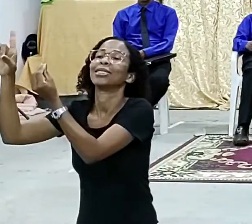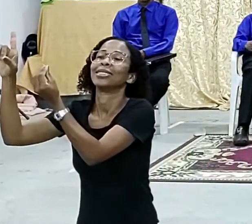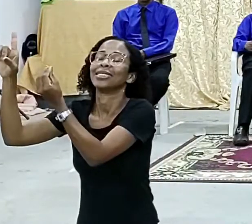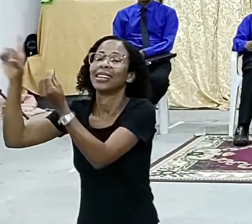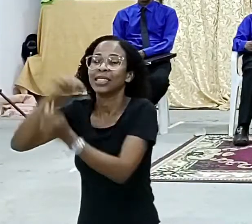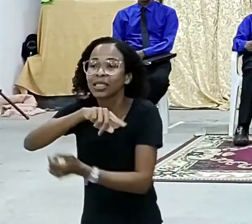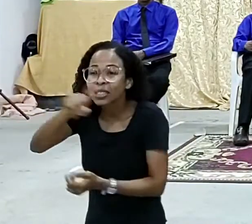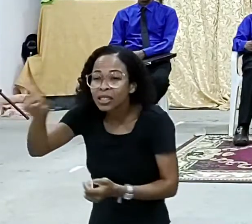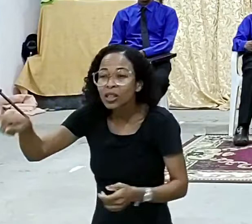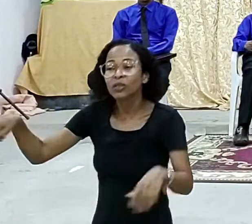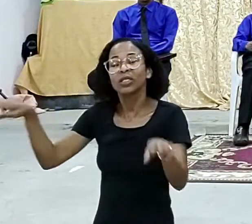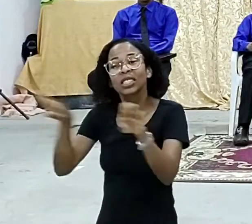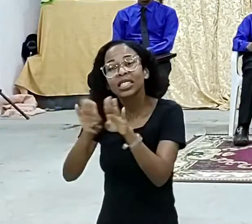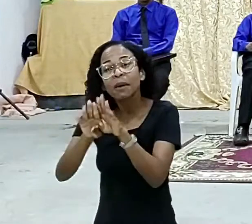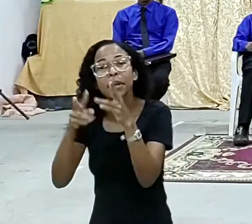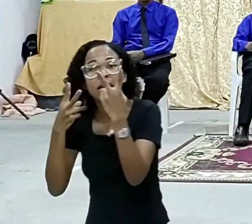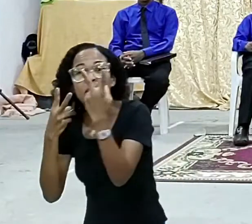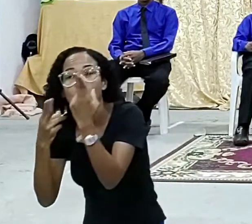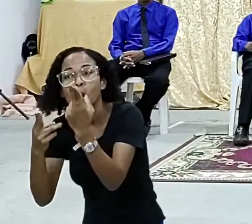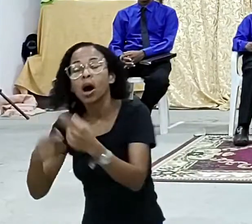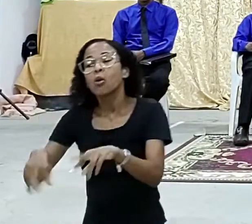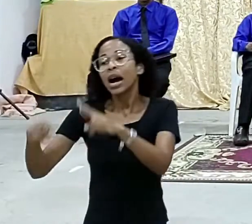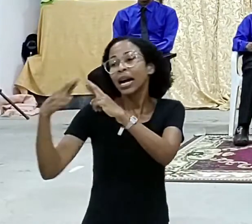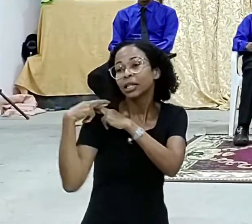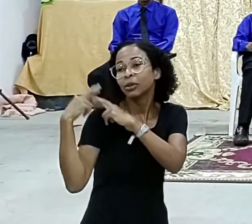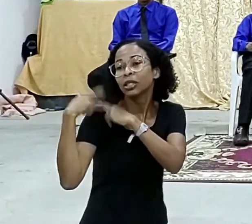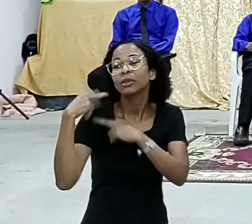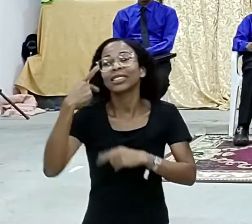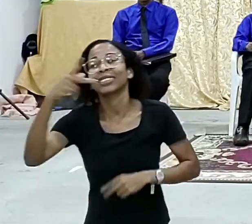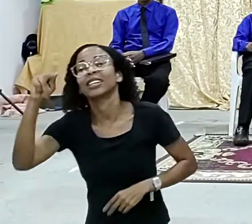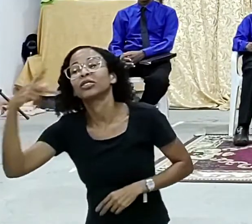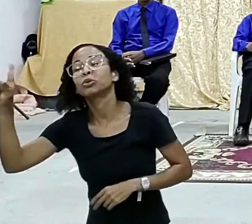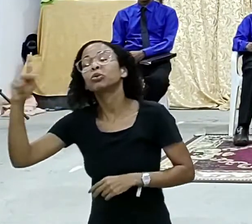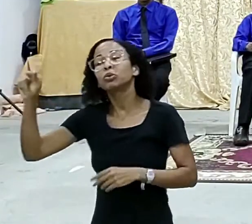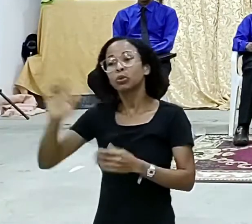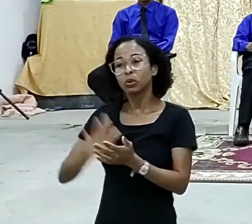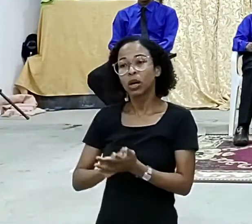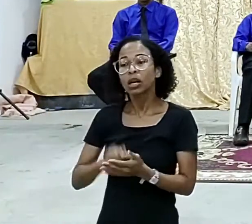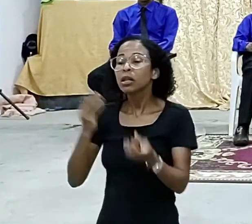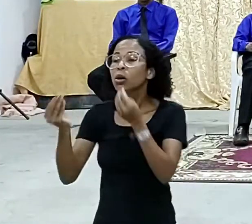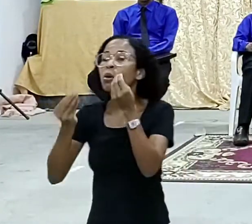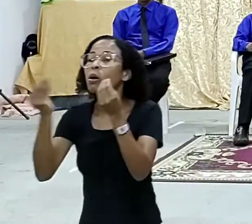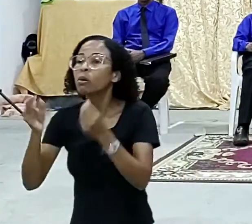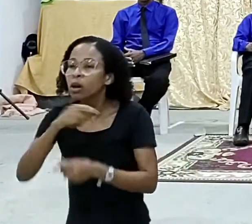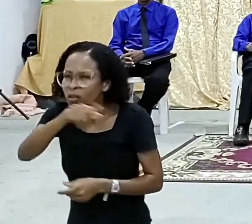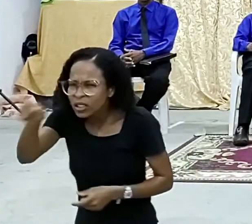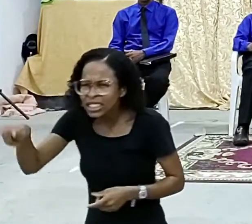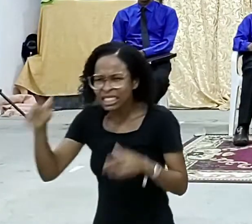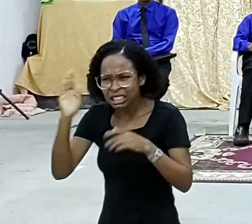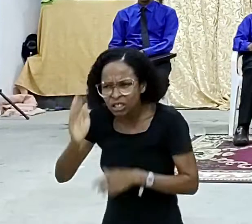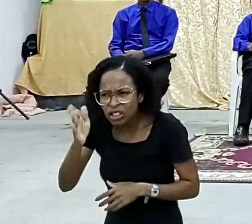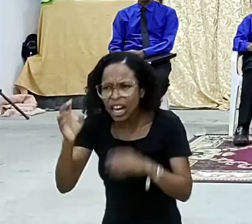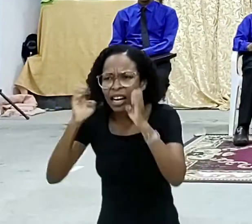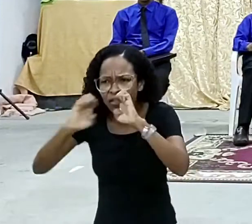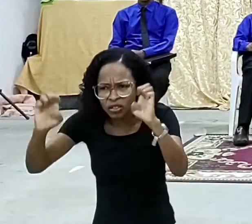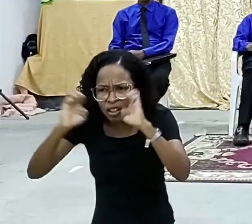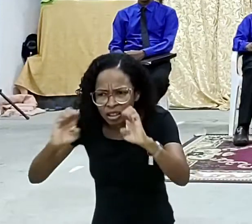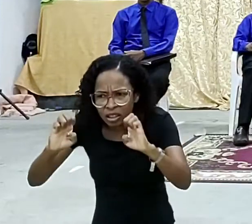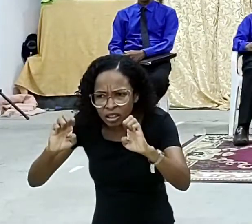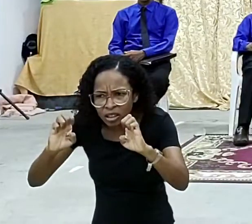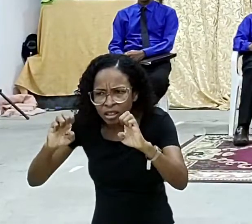você presta às pessoas que vêm aos cultos, ou até aí fora, que não conhecem a